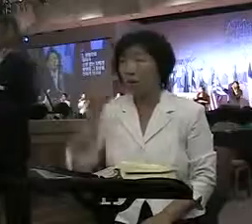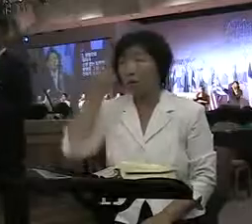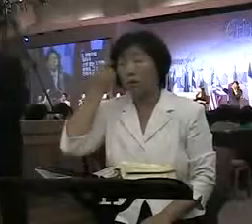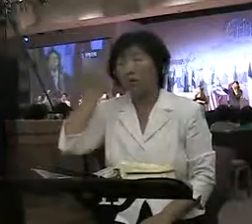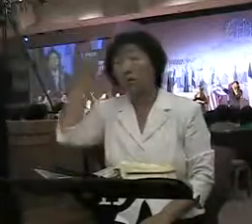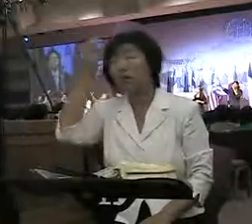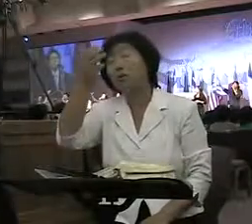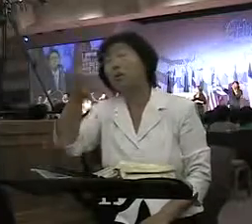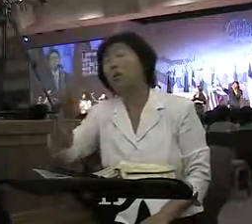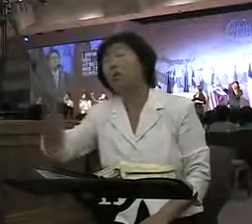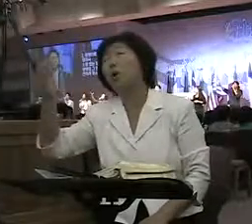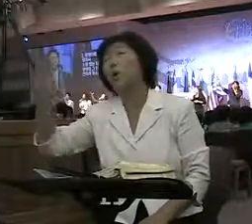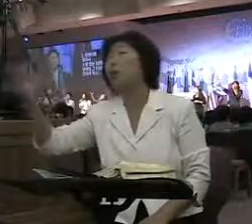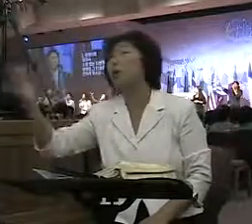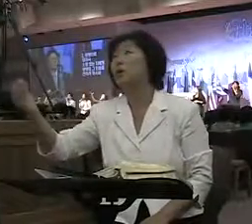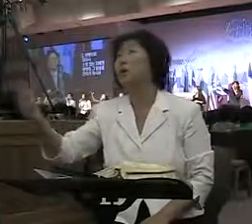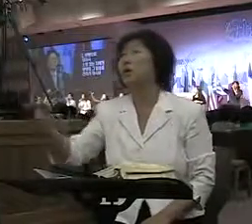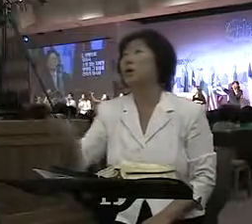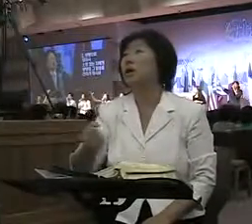성령으로